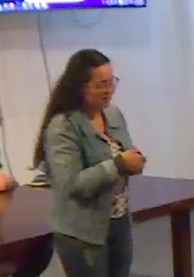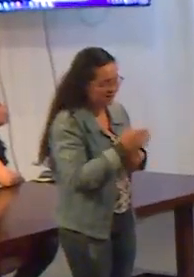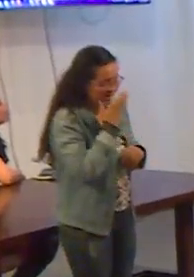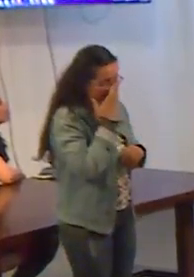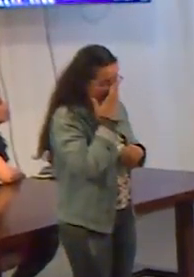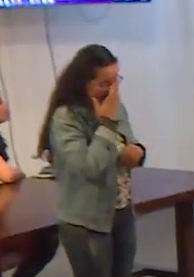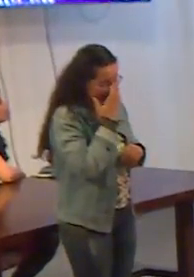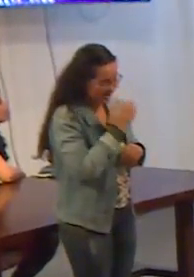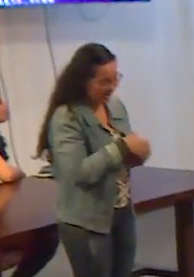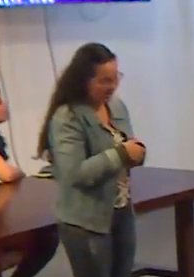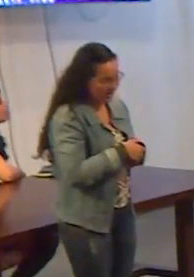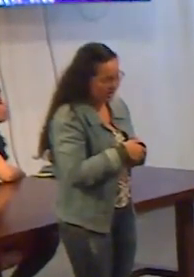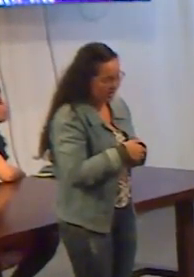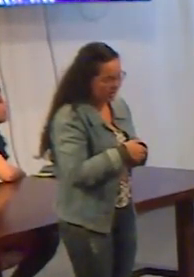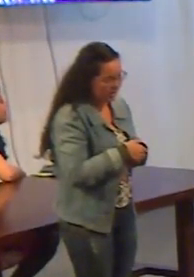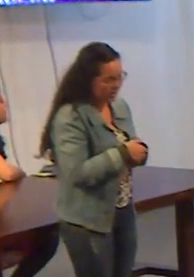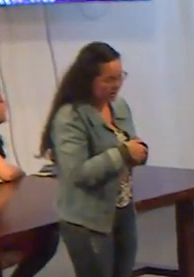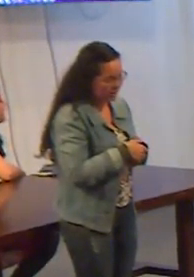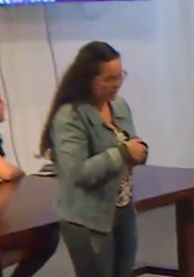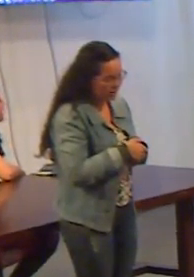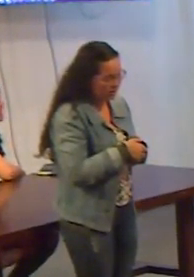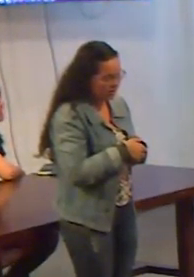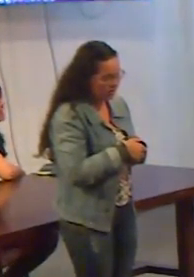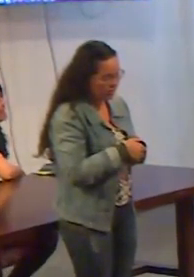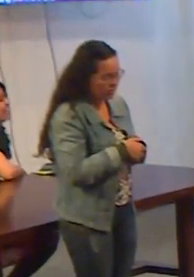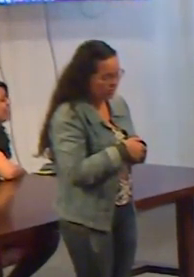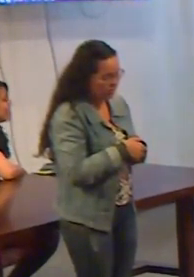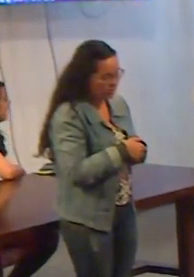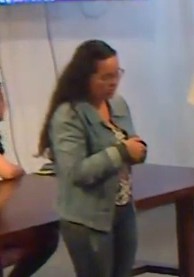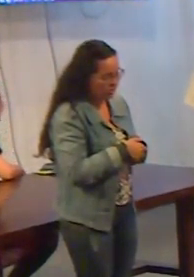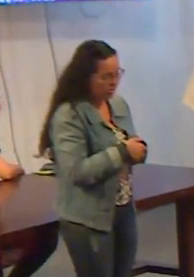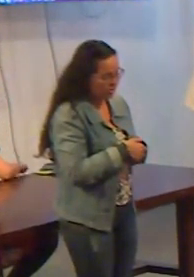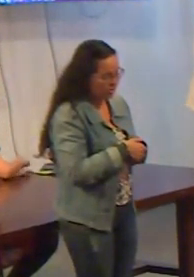La profe Alejandra les va a hablar.